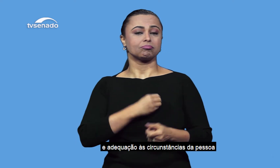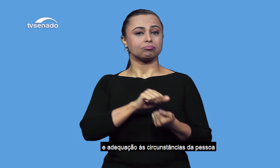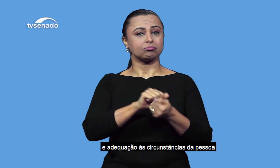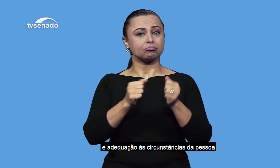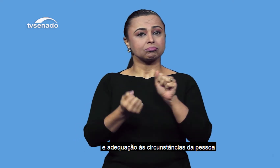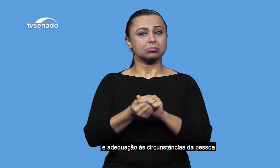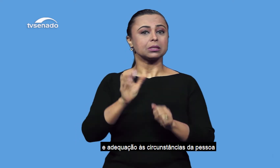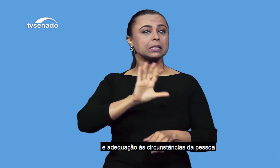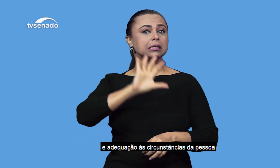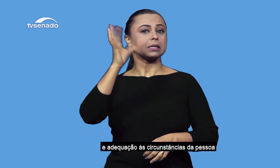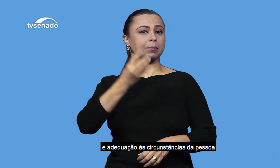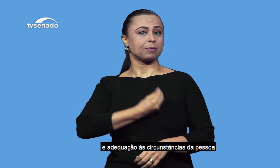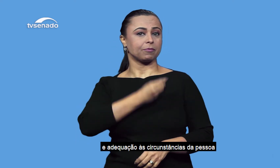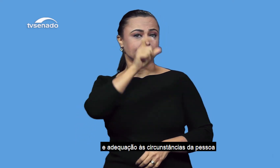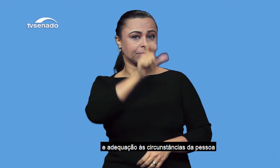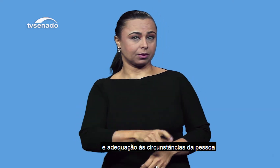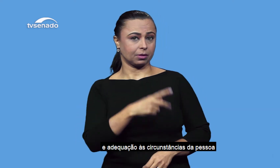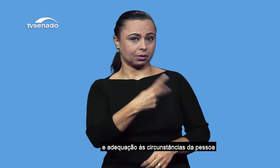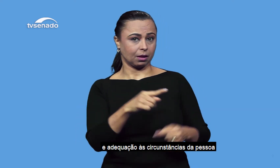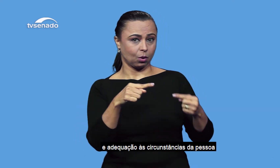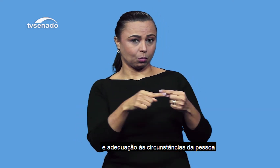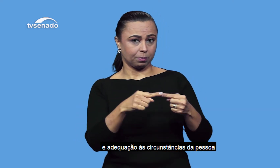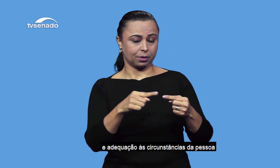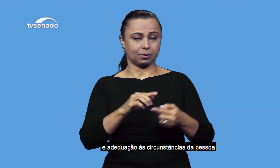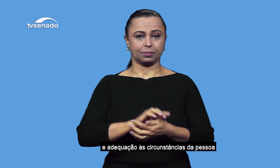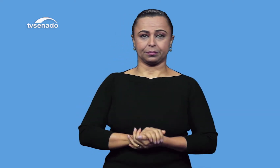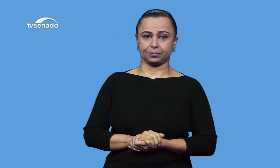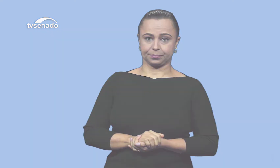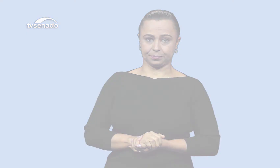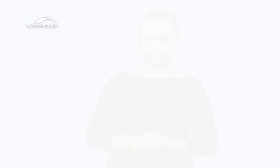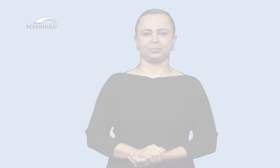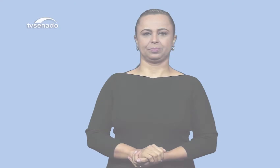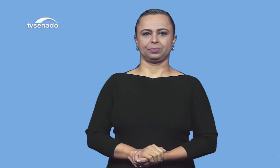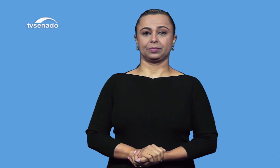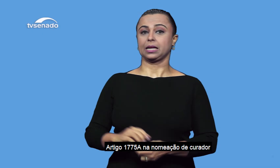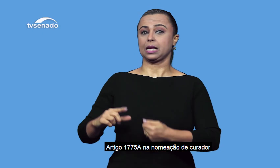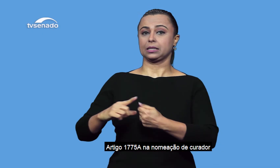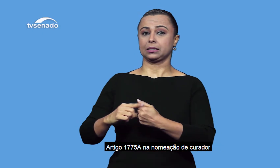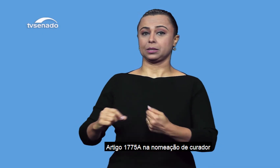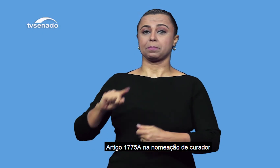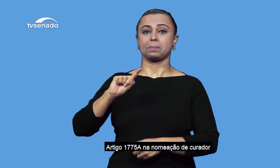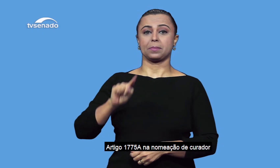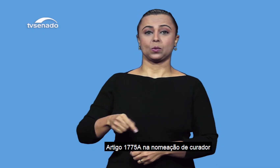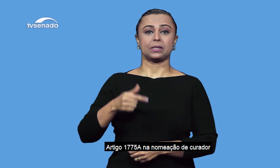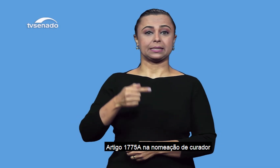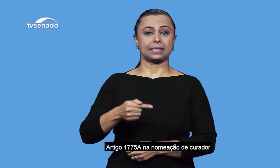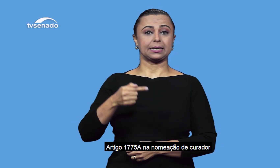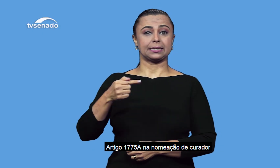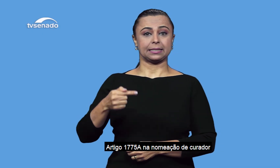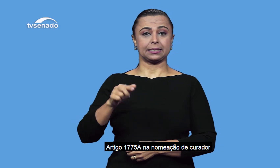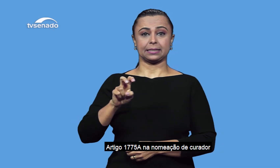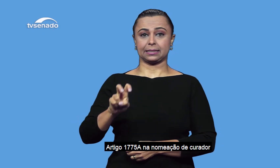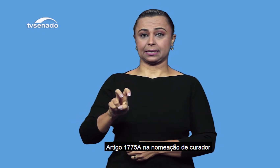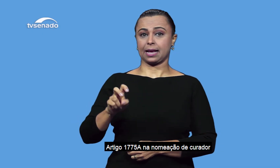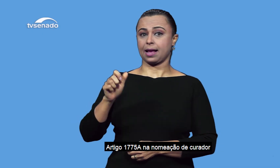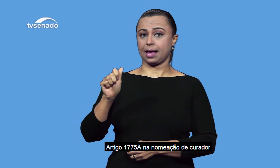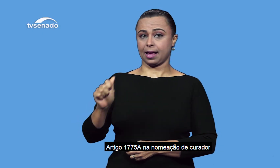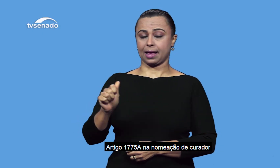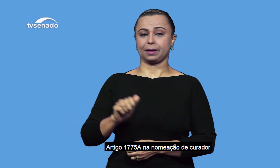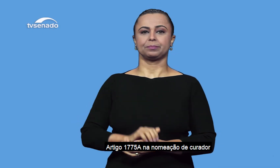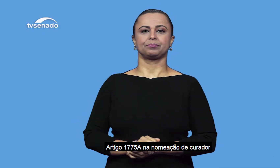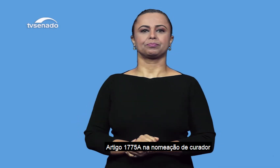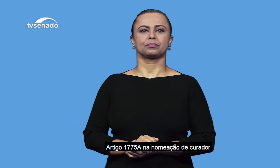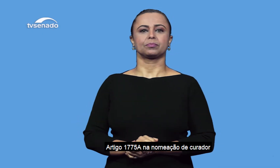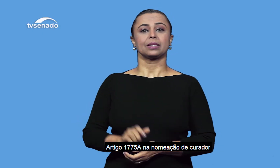às circunstâncias da pessoa o artigo 1775 a na